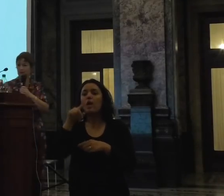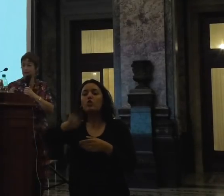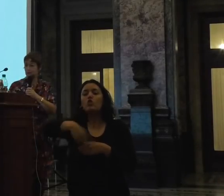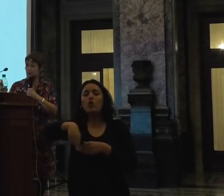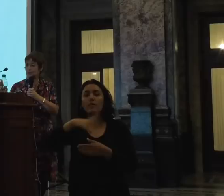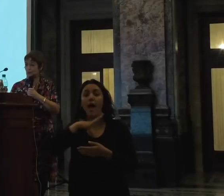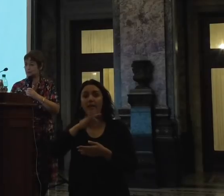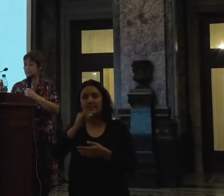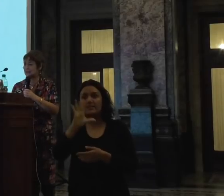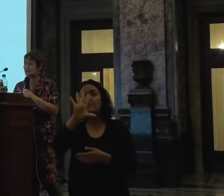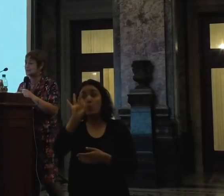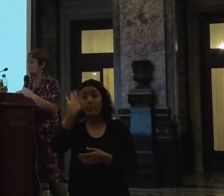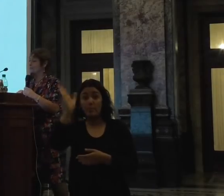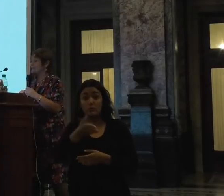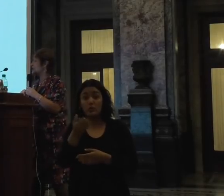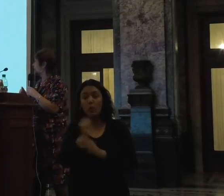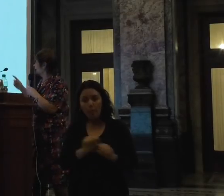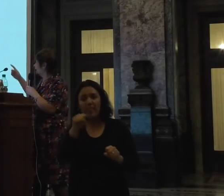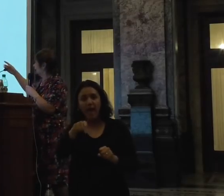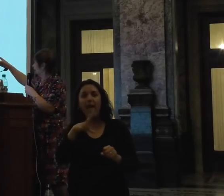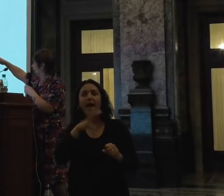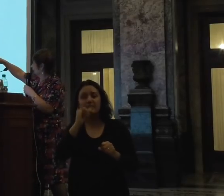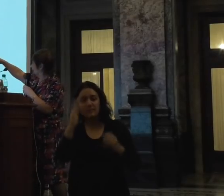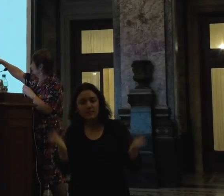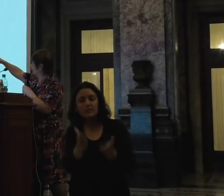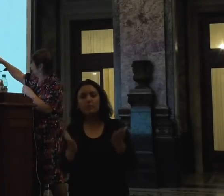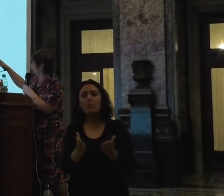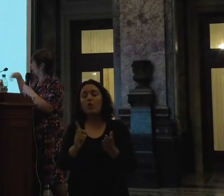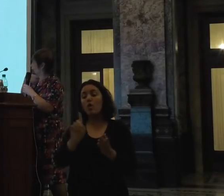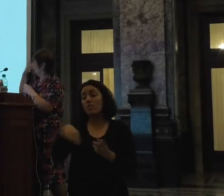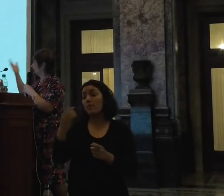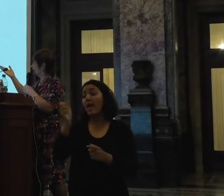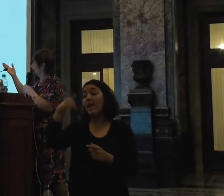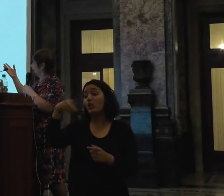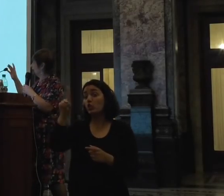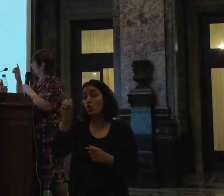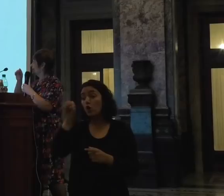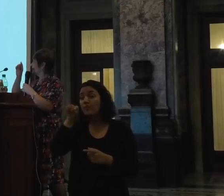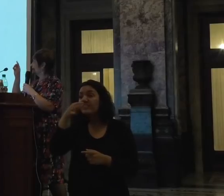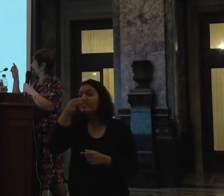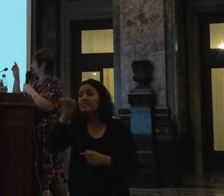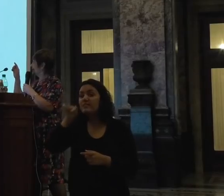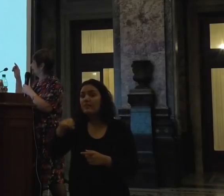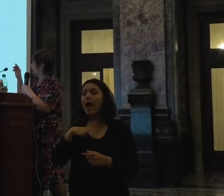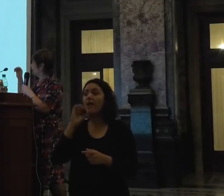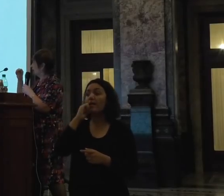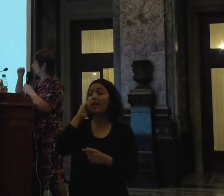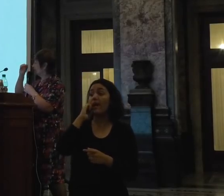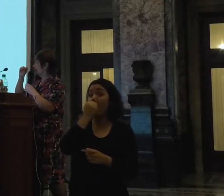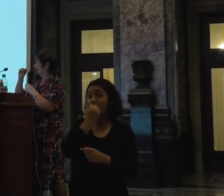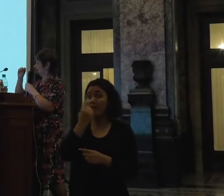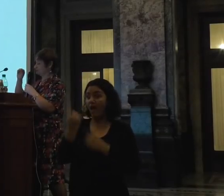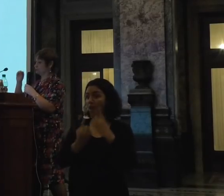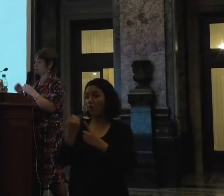con 50% probabilidad, y donde dice endo hay una clave que indica